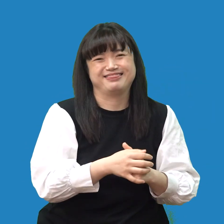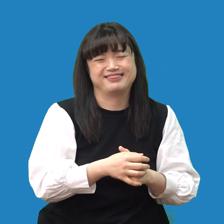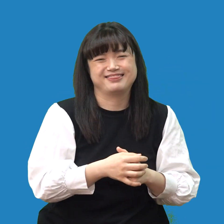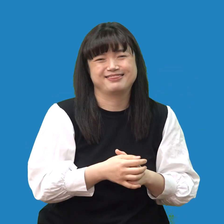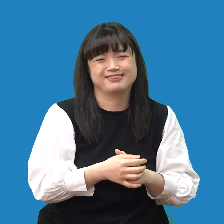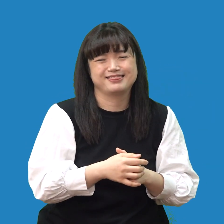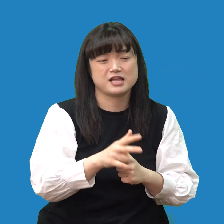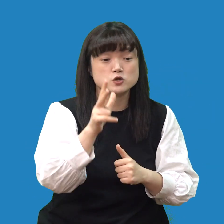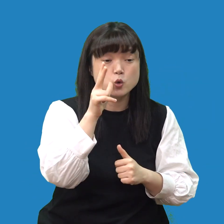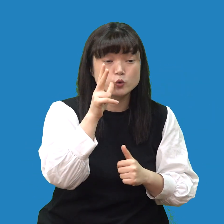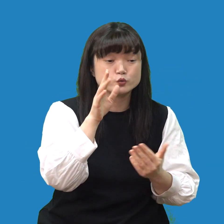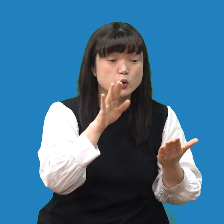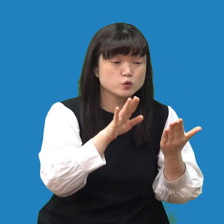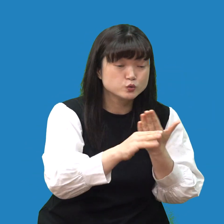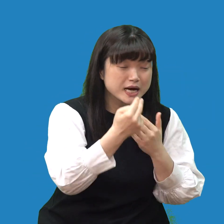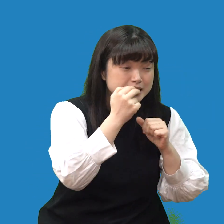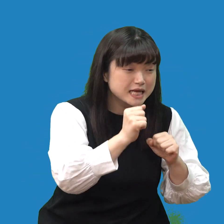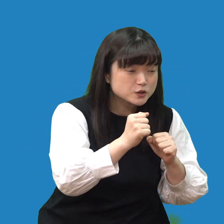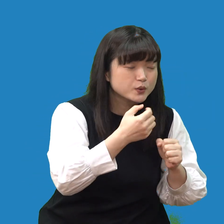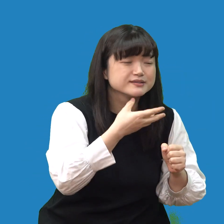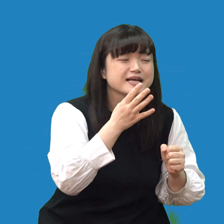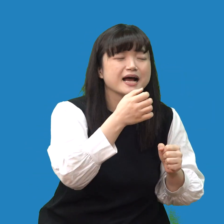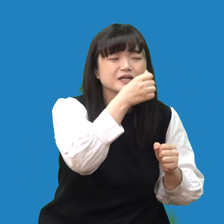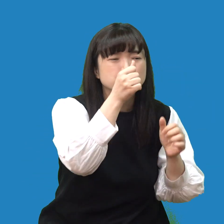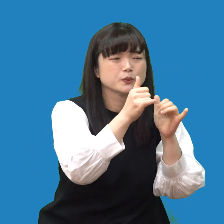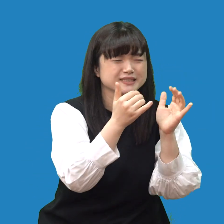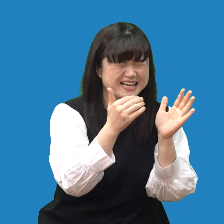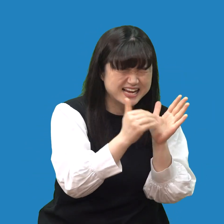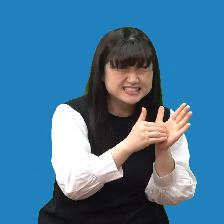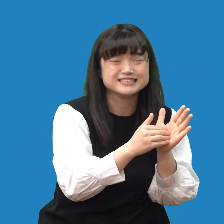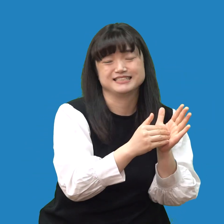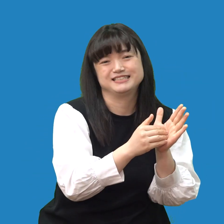그리고 여호수아 뒤로 생존한 장로들까지입니다.